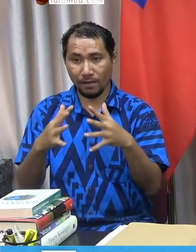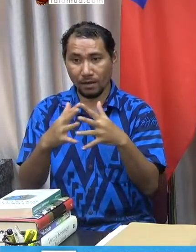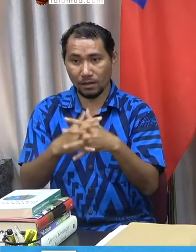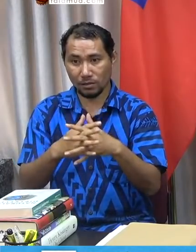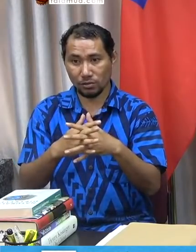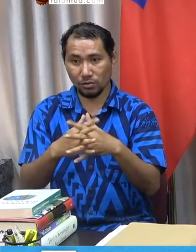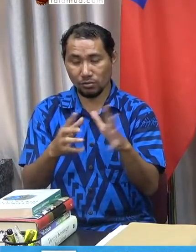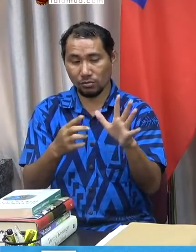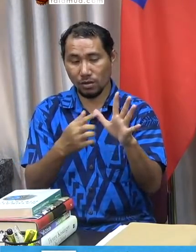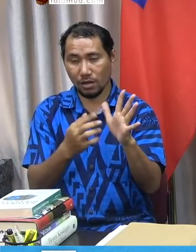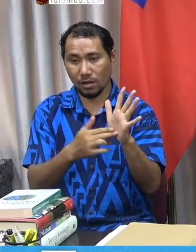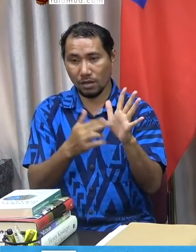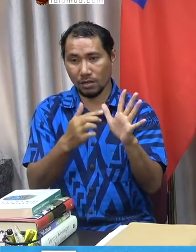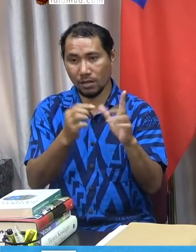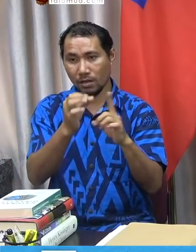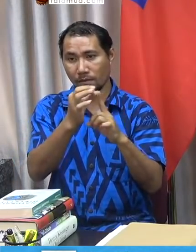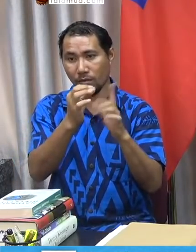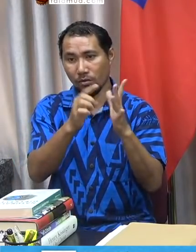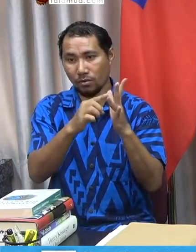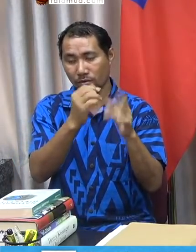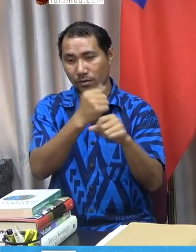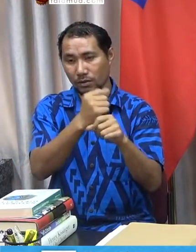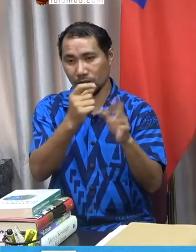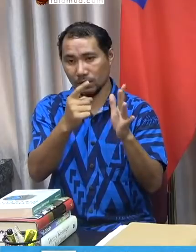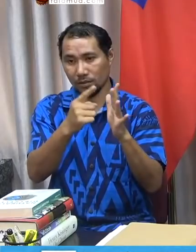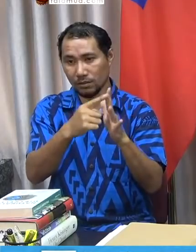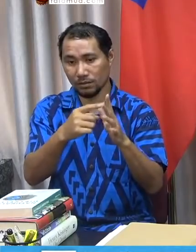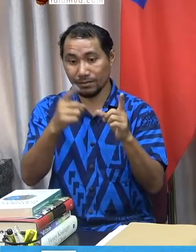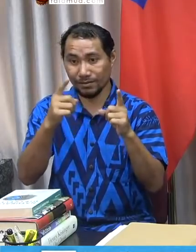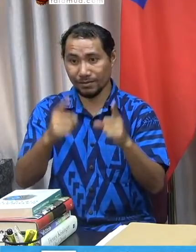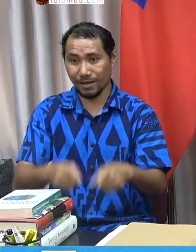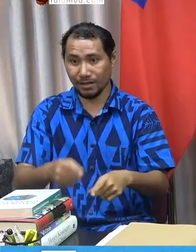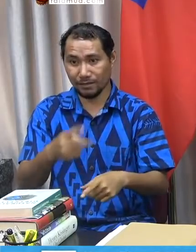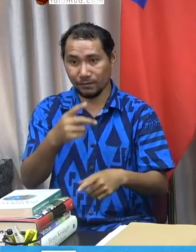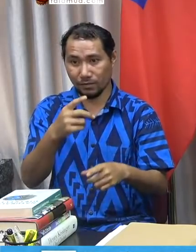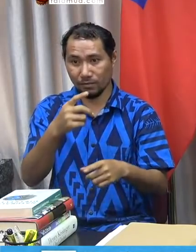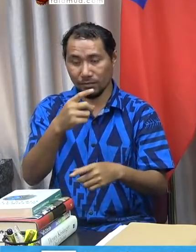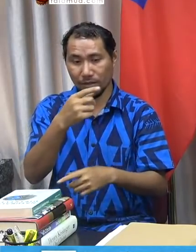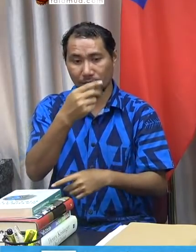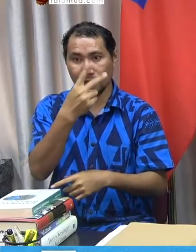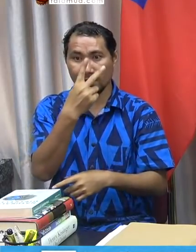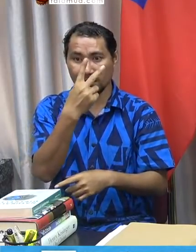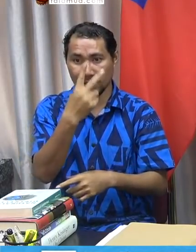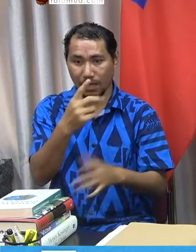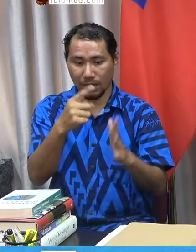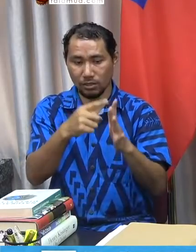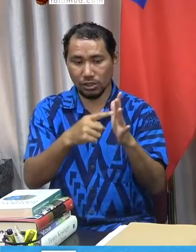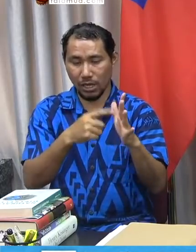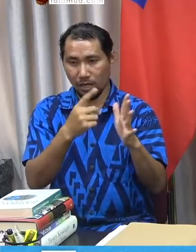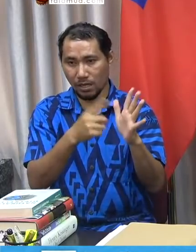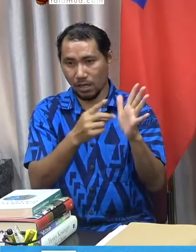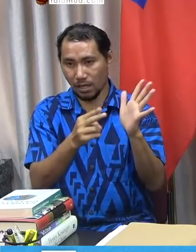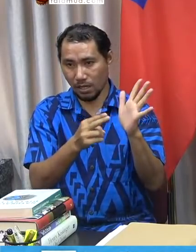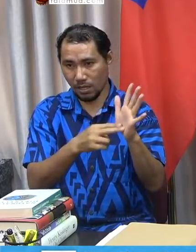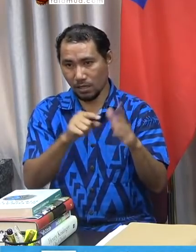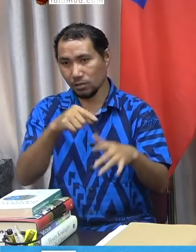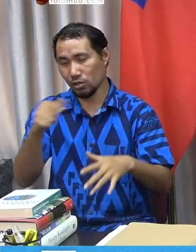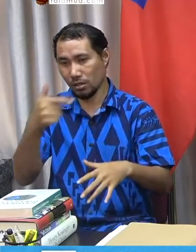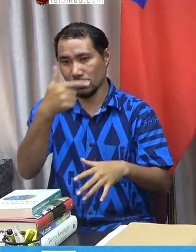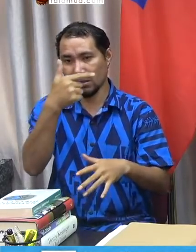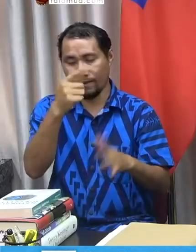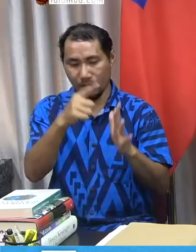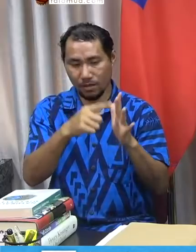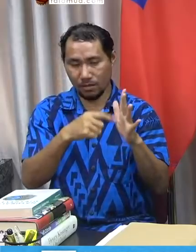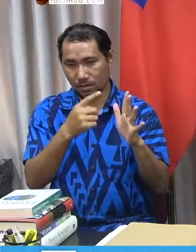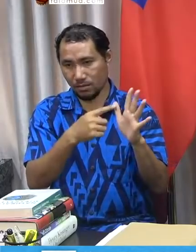mai amata mai i le aso lua o Januari ai whai u i le aso fitu ma o sauninga o